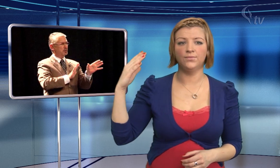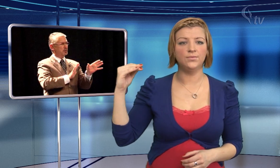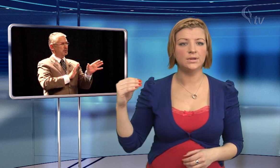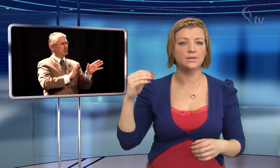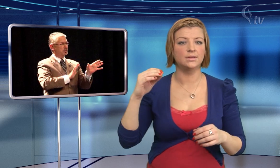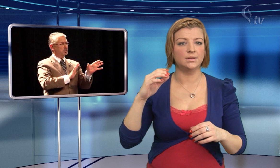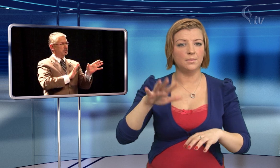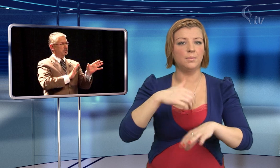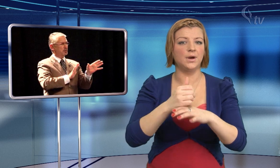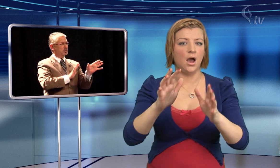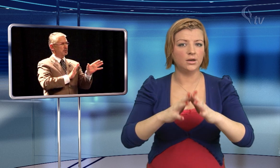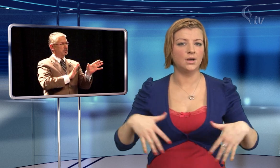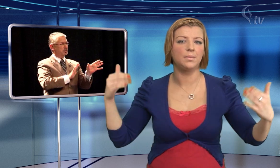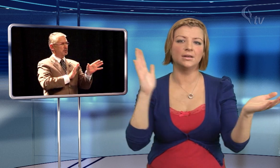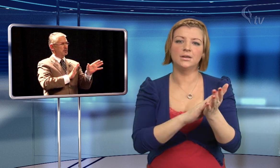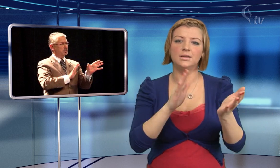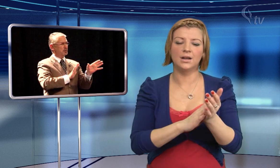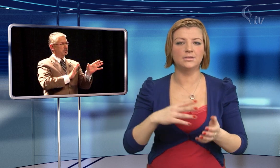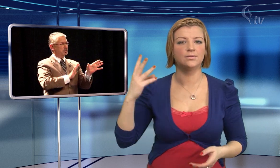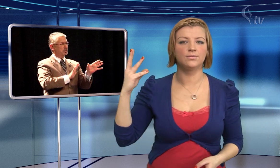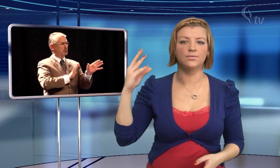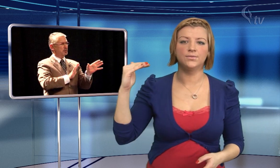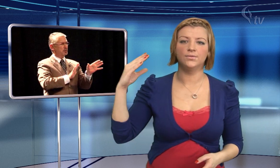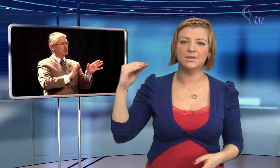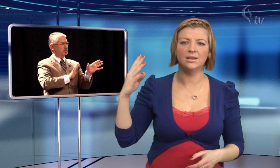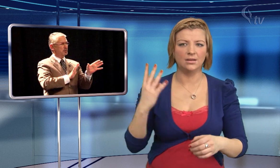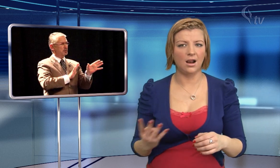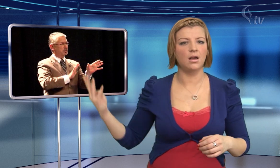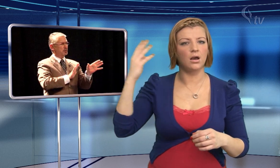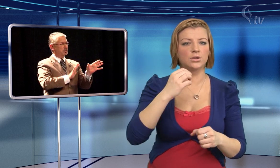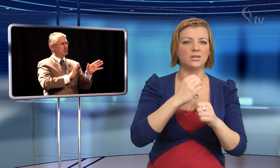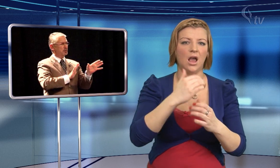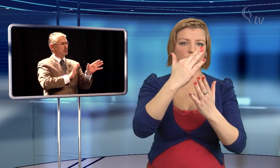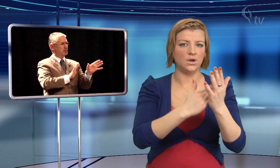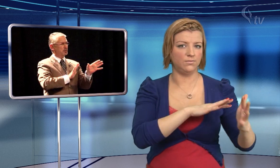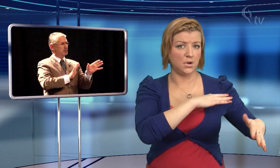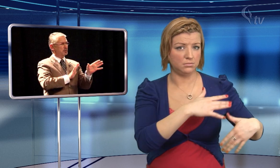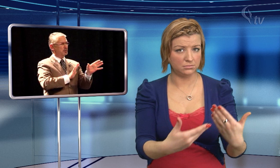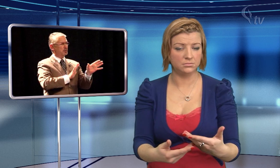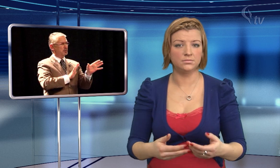VFD peaassambleel kiideti heaks selle järgneva 4 aasta tegevuskava ja põhikirja